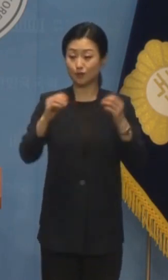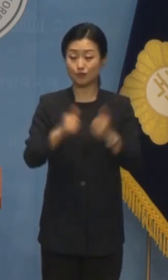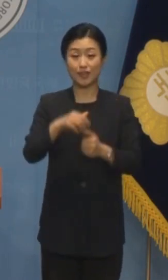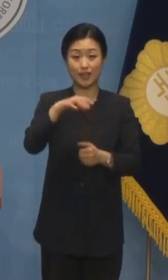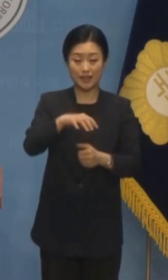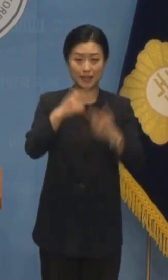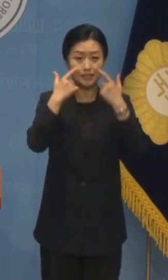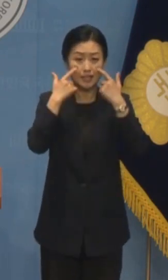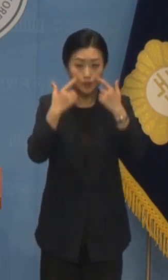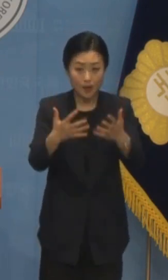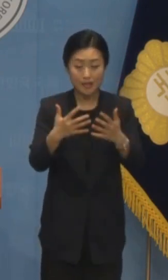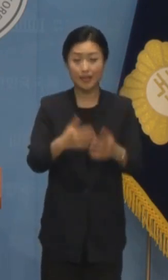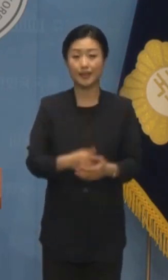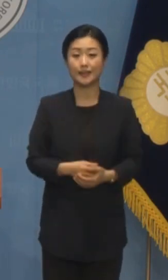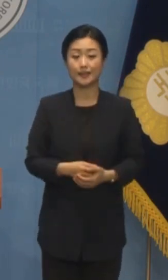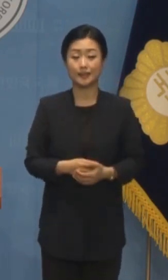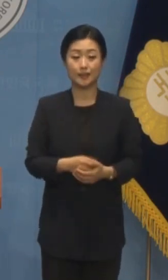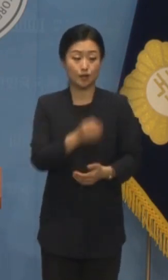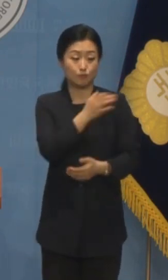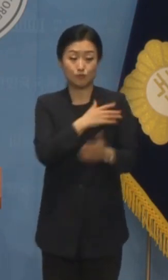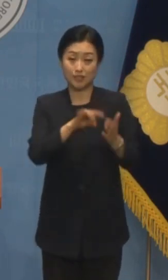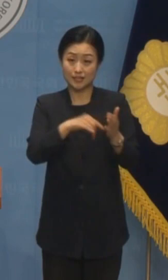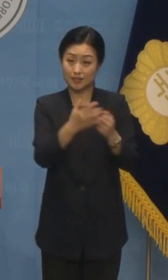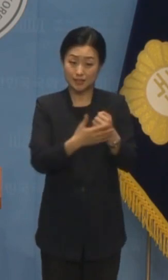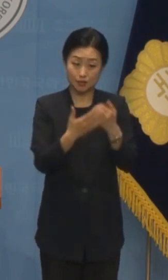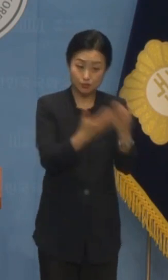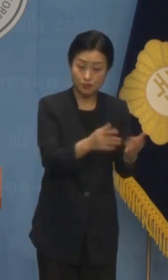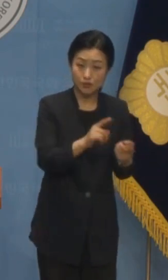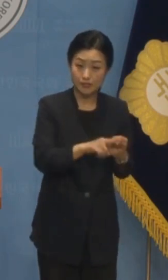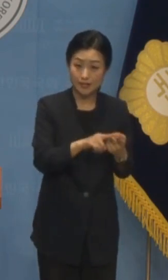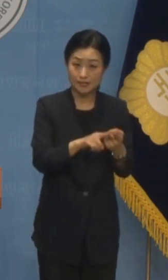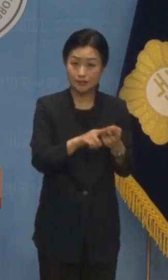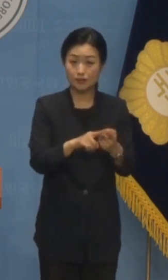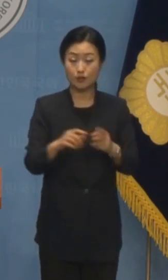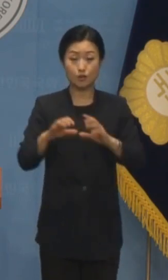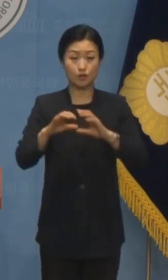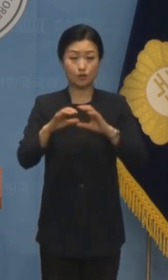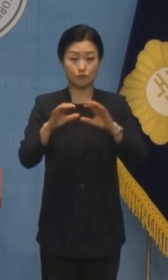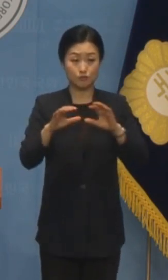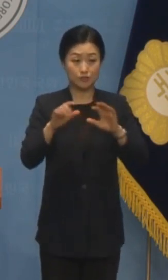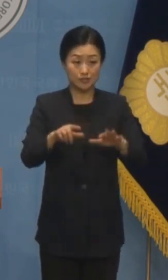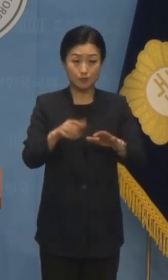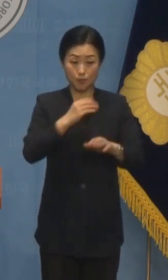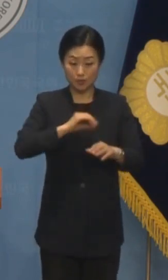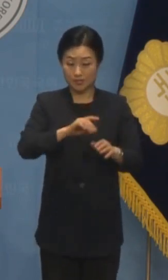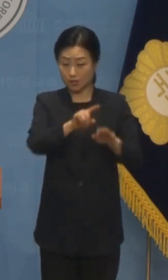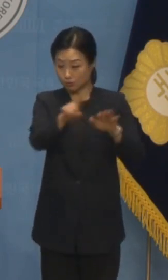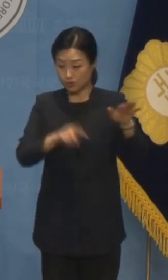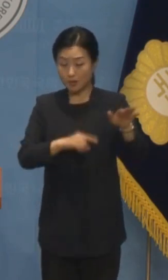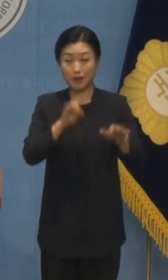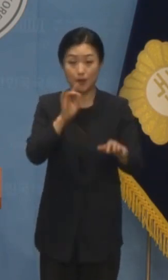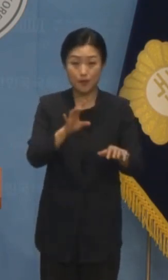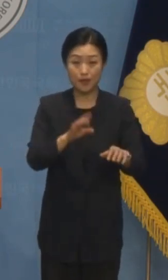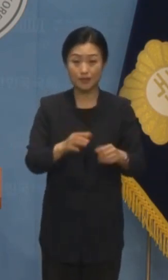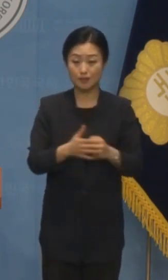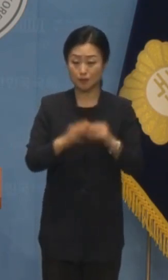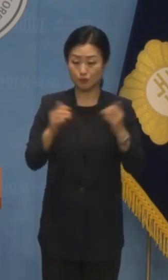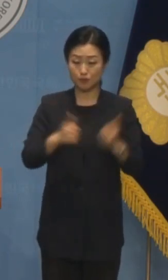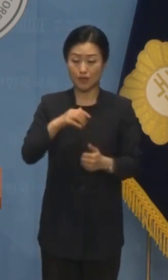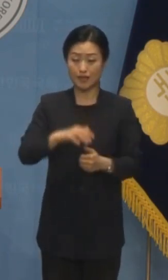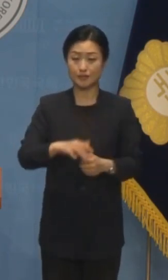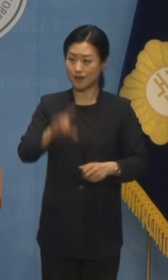국회가 단호하게 부자 감세가 정의하는 강제하는 복지의 후퇴에 맞서서 국회가 단호하게 아니오라고,